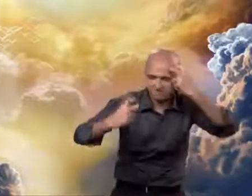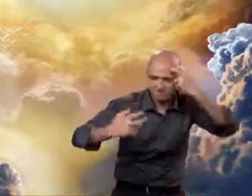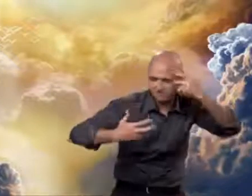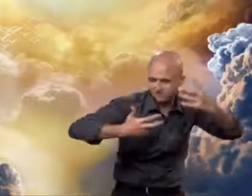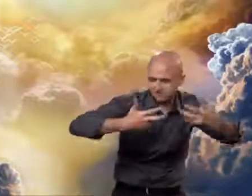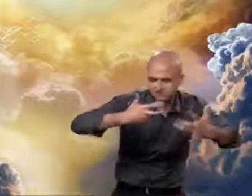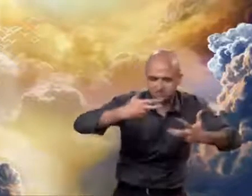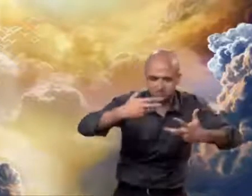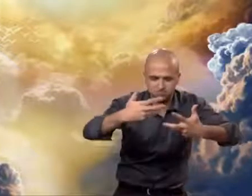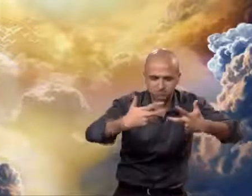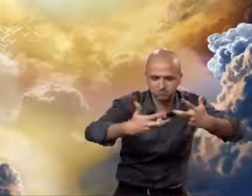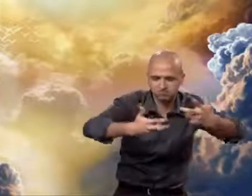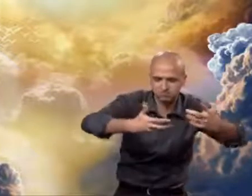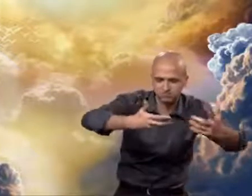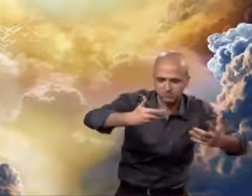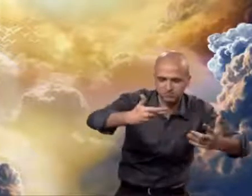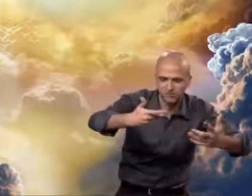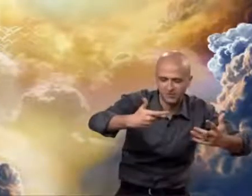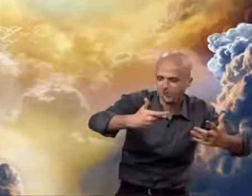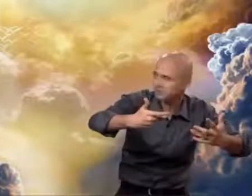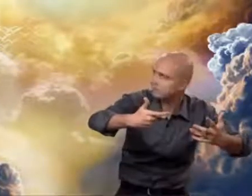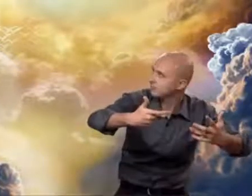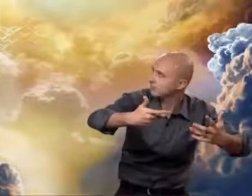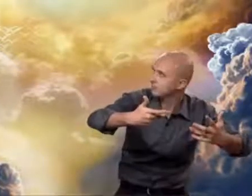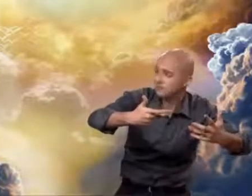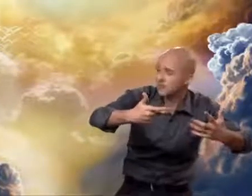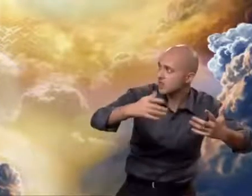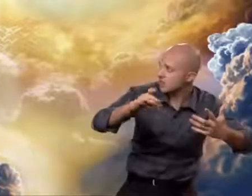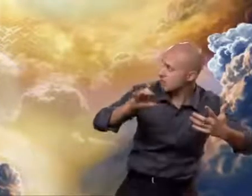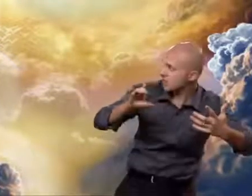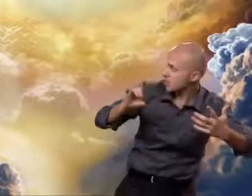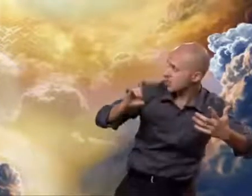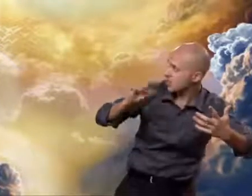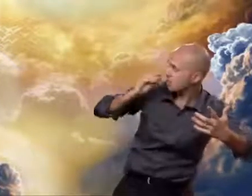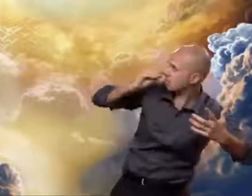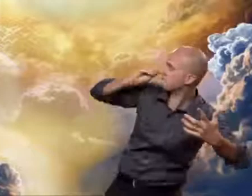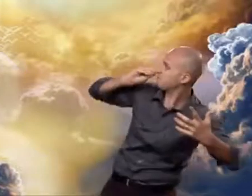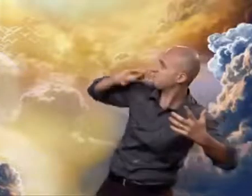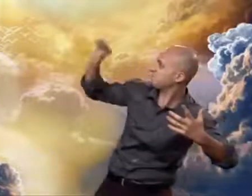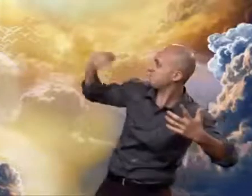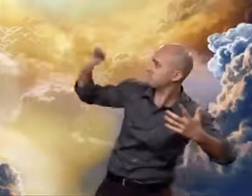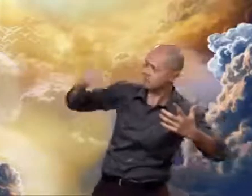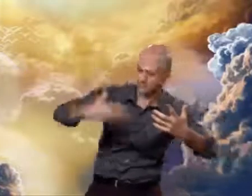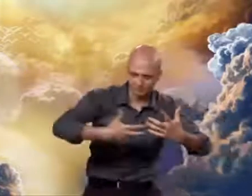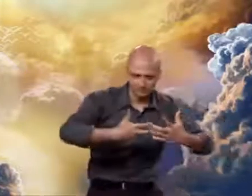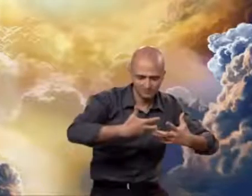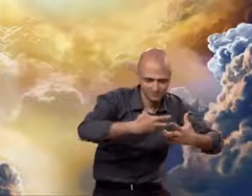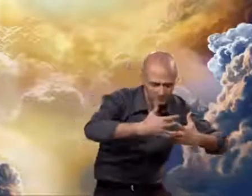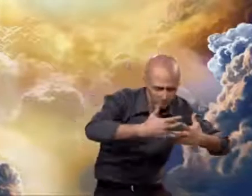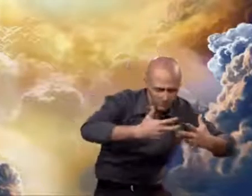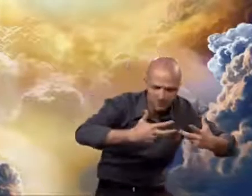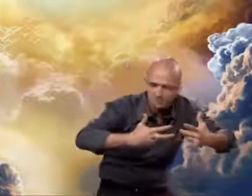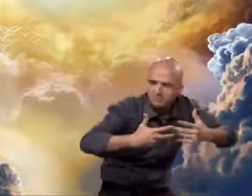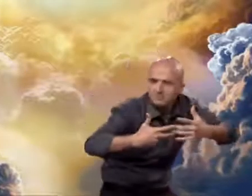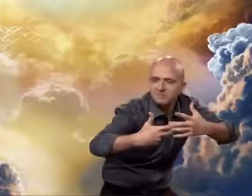dos mortos. Os espíritos familiares, como são chamados os visitantes de outros mundos, são identificados